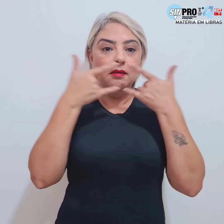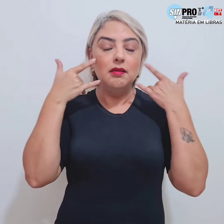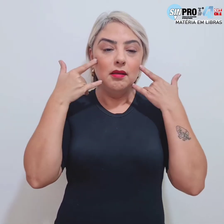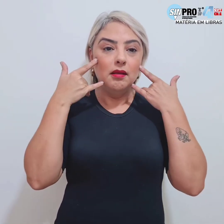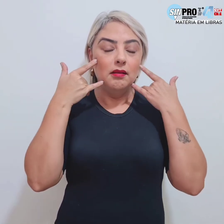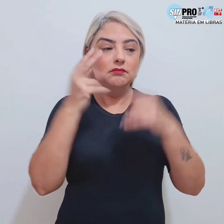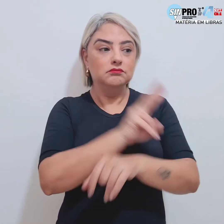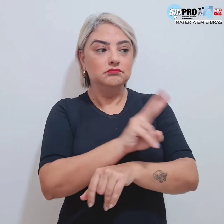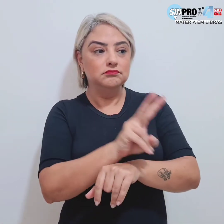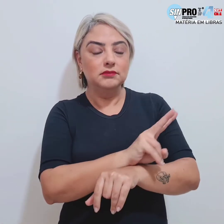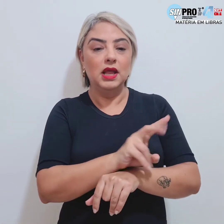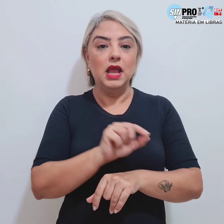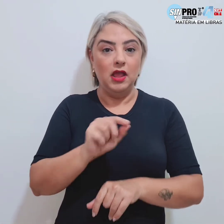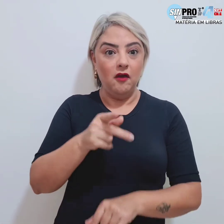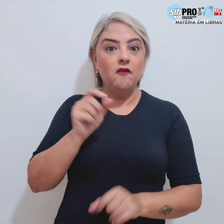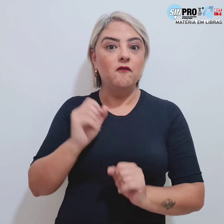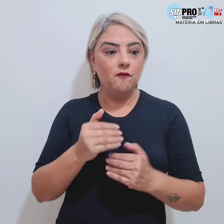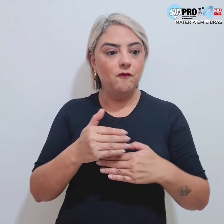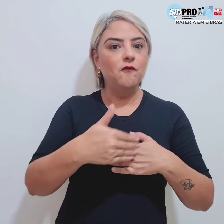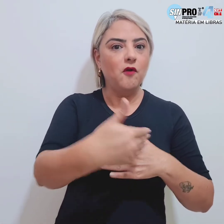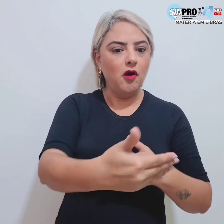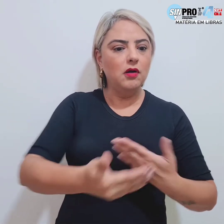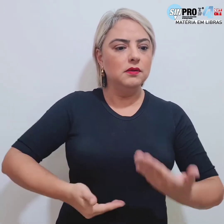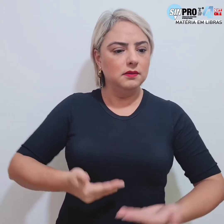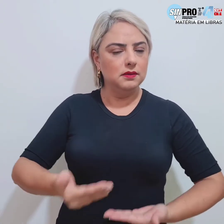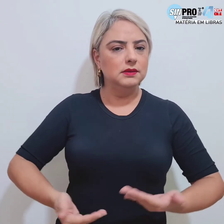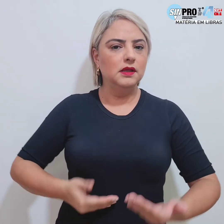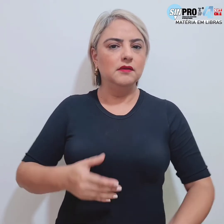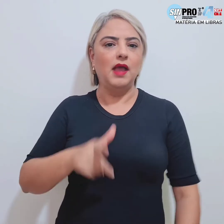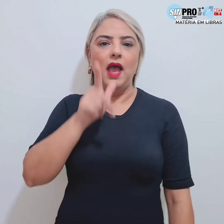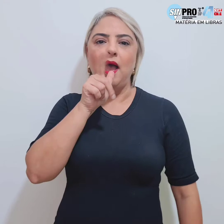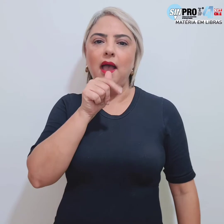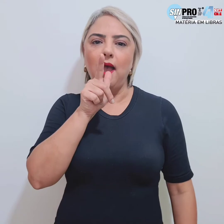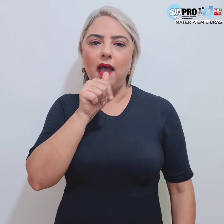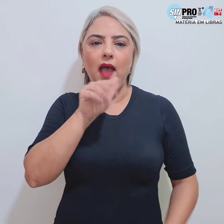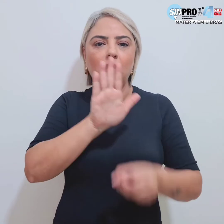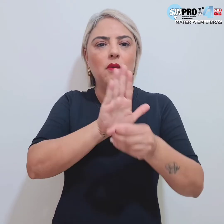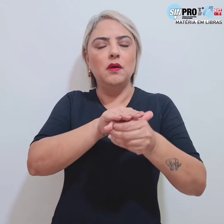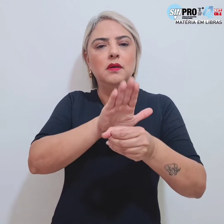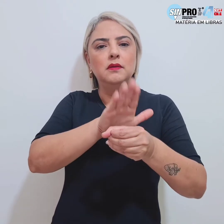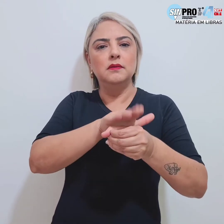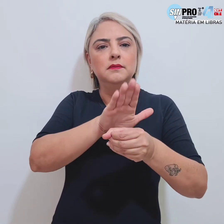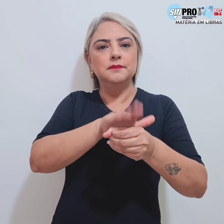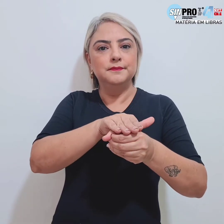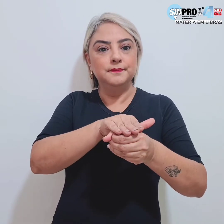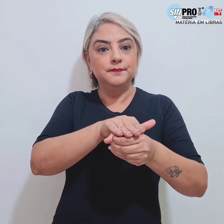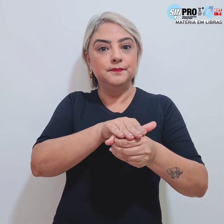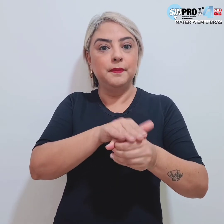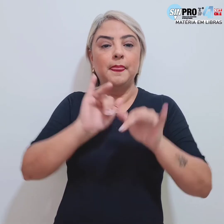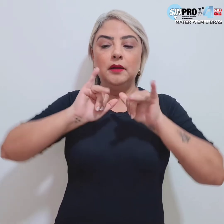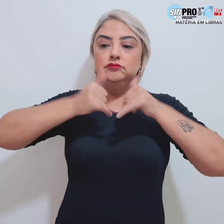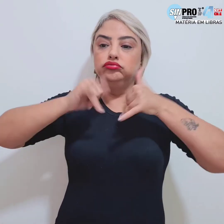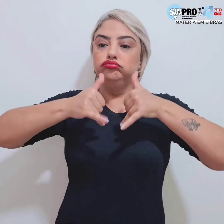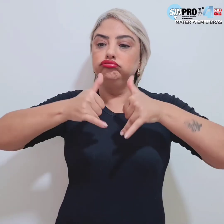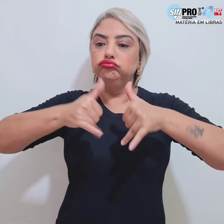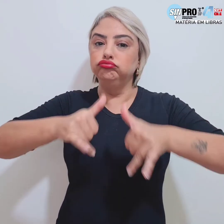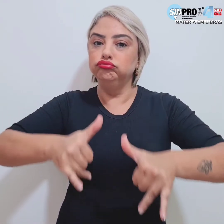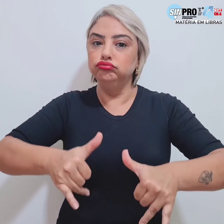Isso sem falar nos serviços de água, saneamento básico, energia elétrica,